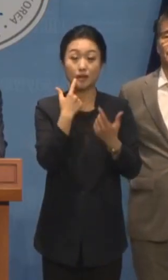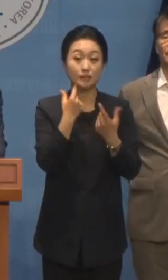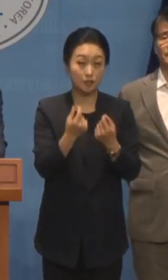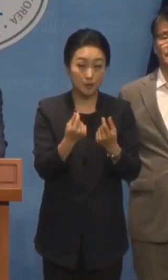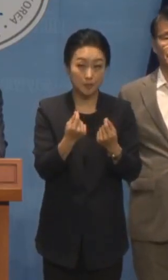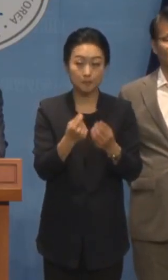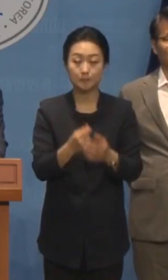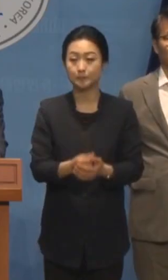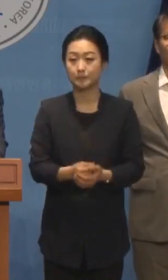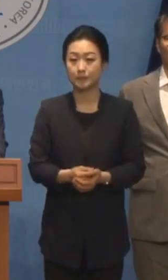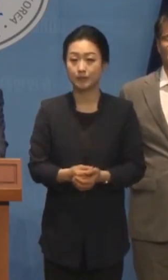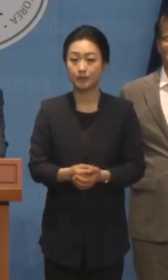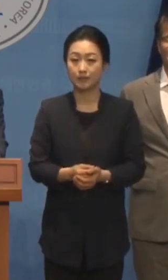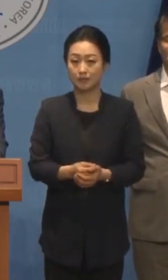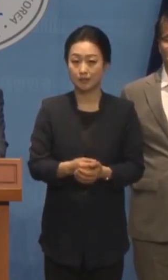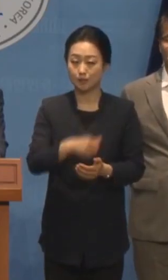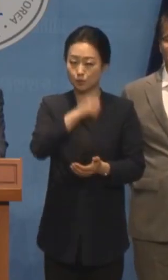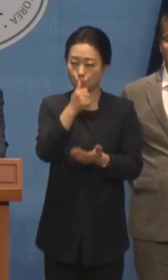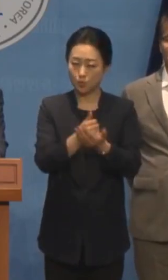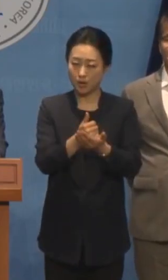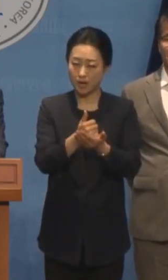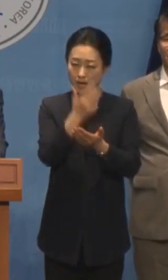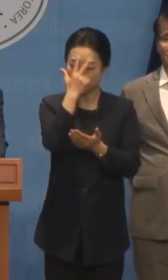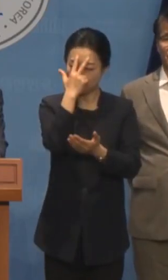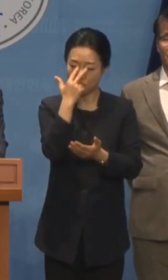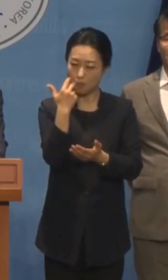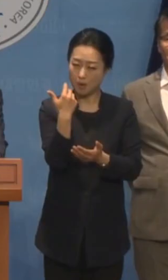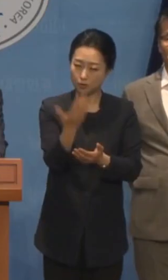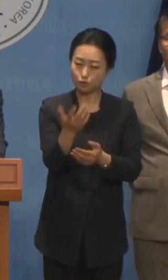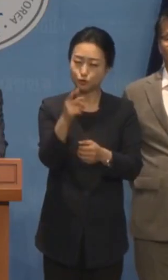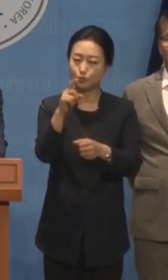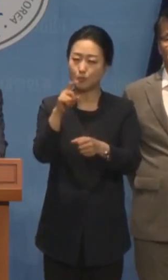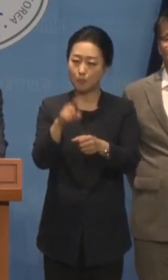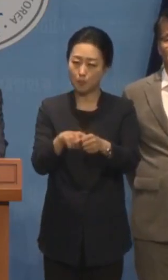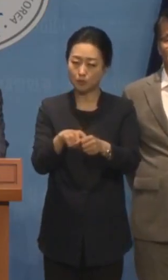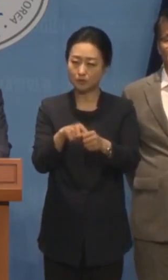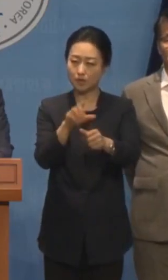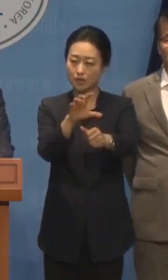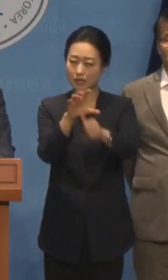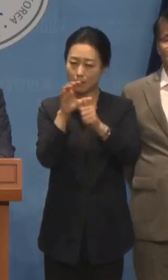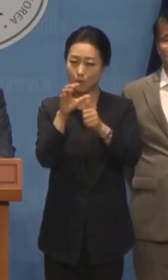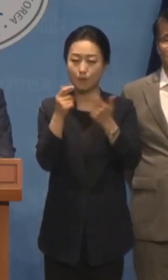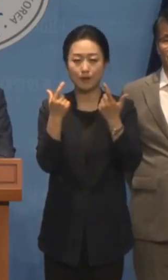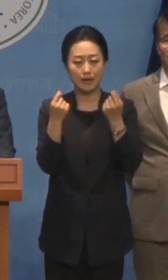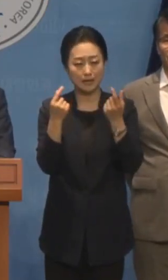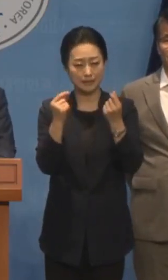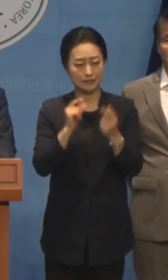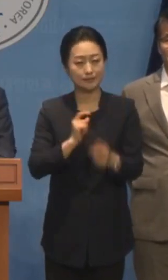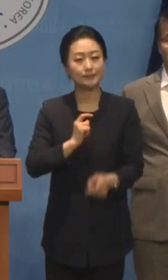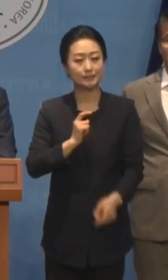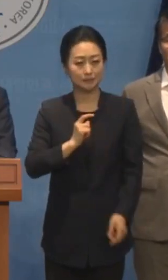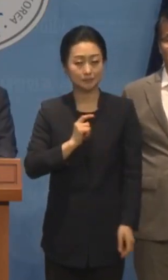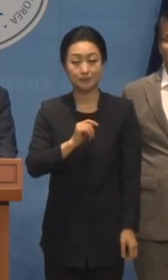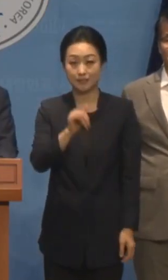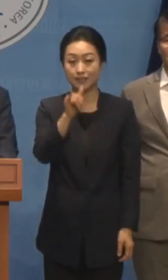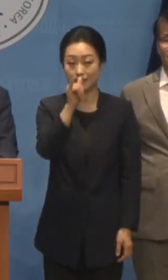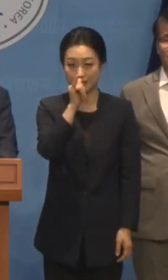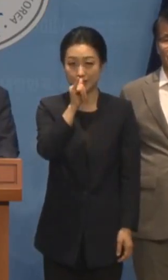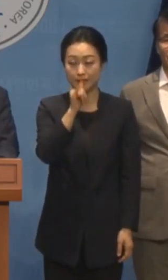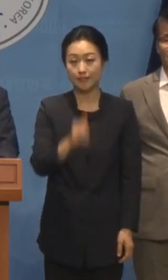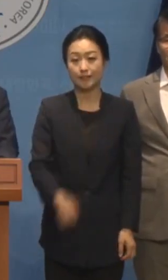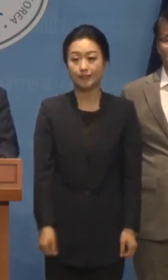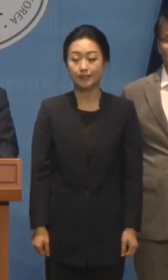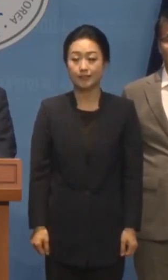작동할지 혹여나 면죄부를 완성하기 위한 마지막 퍼즐로 활용되는 것이 아닌지라는 불안한 마음을 감출